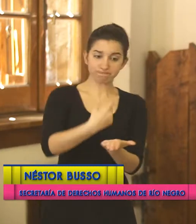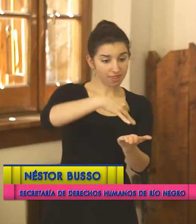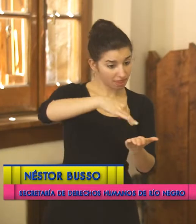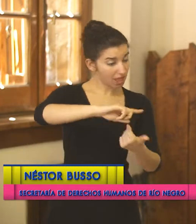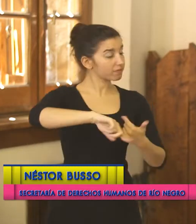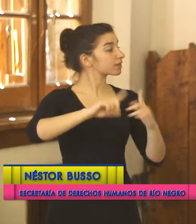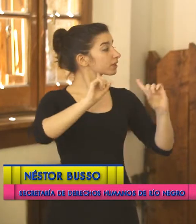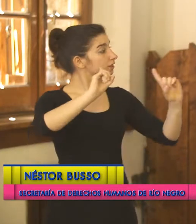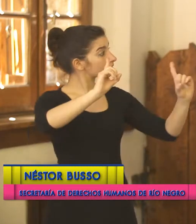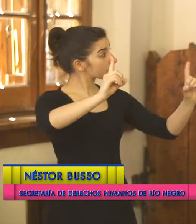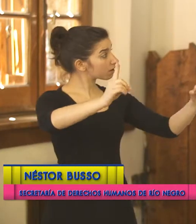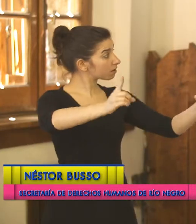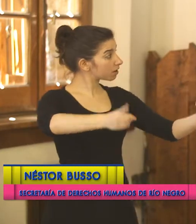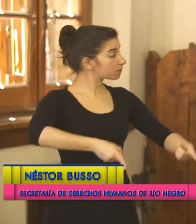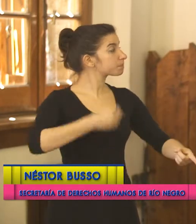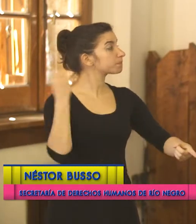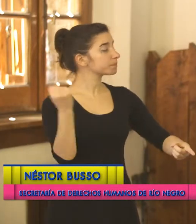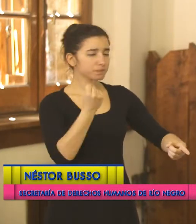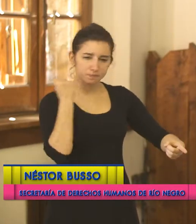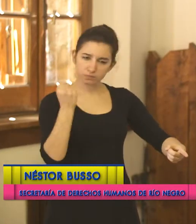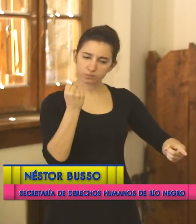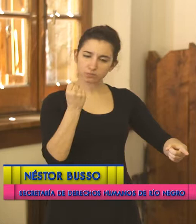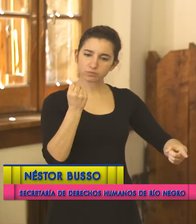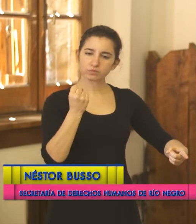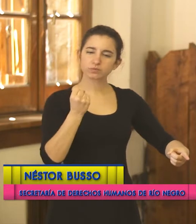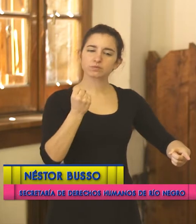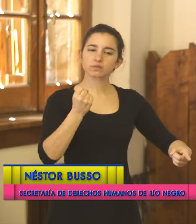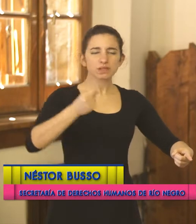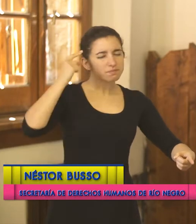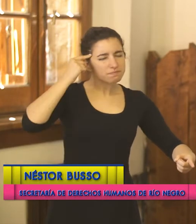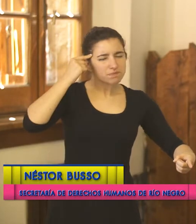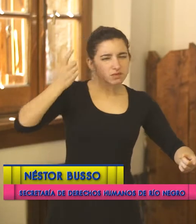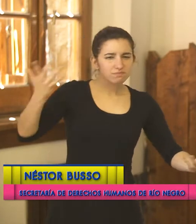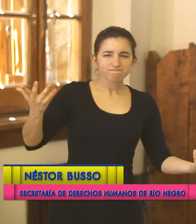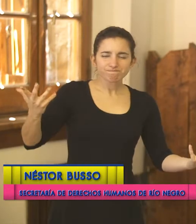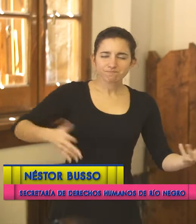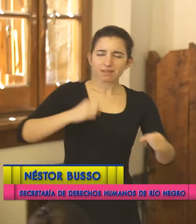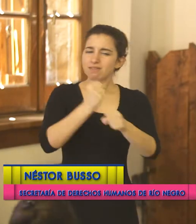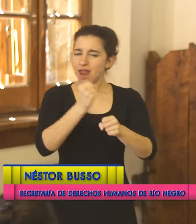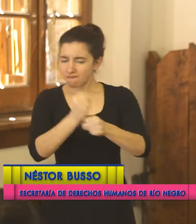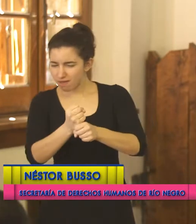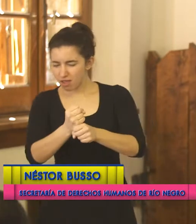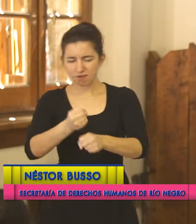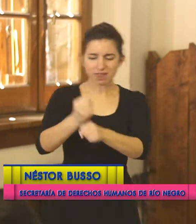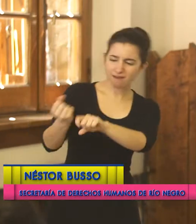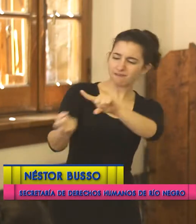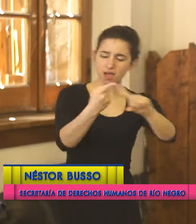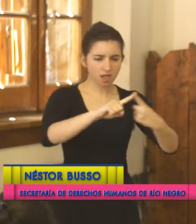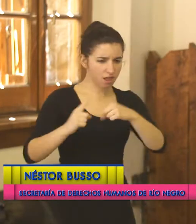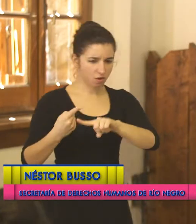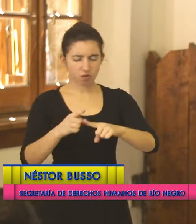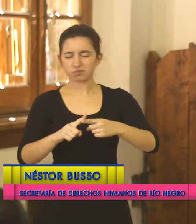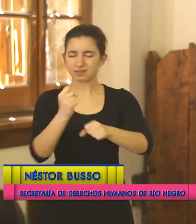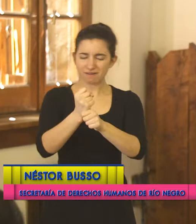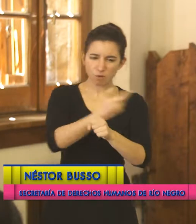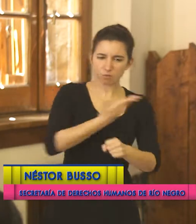y de la misma forma tenemos que repensar el trabajo y las relaciones de trabajo en los